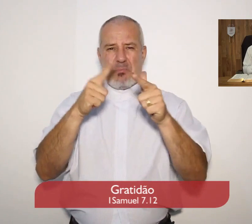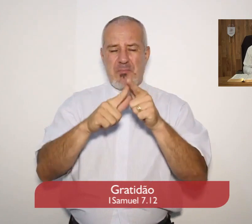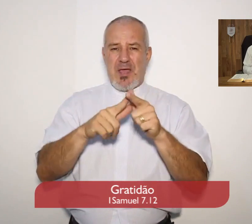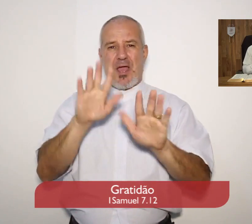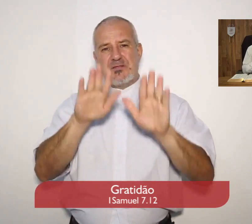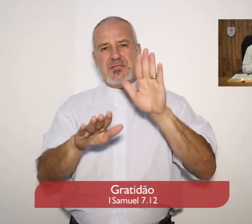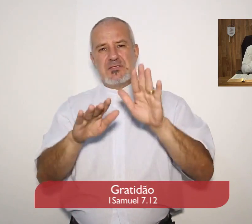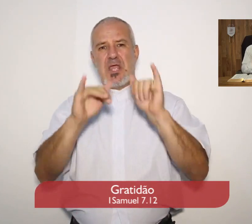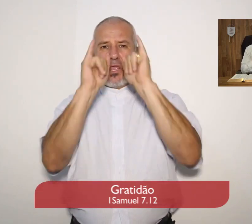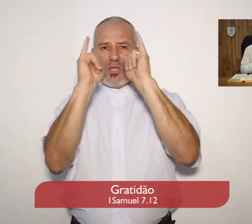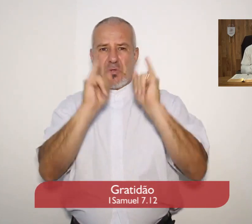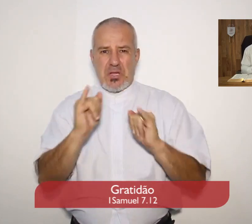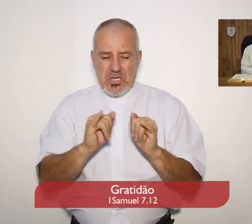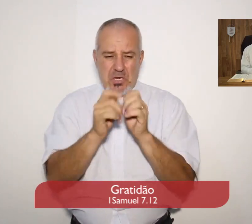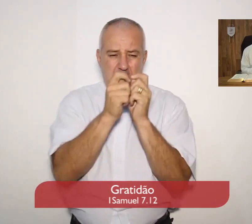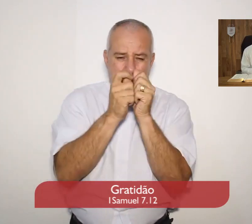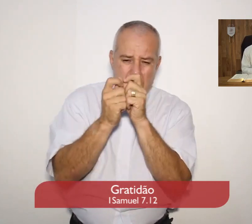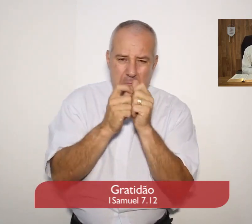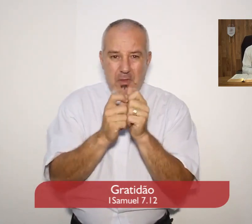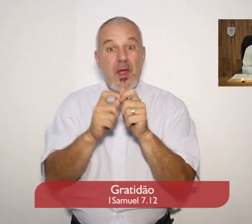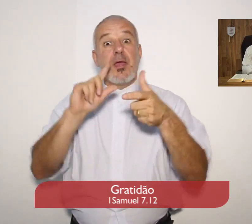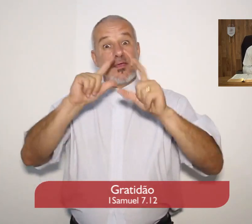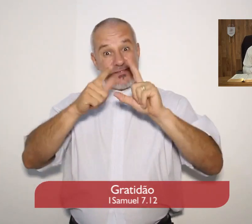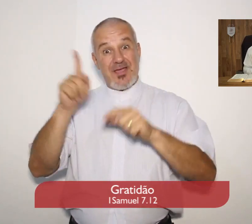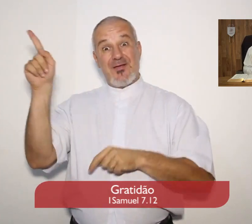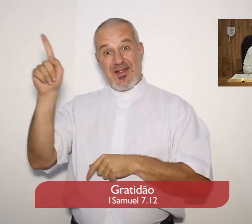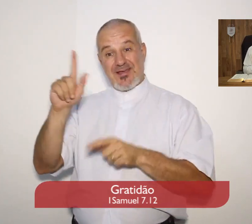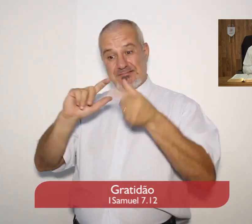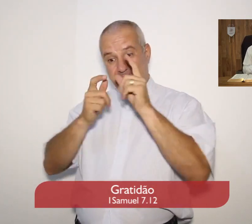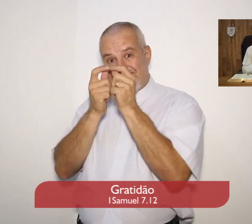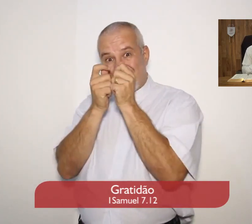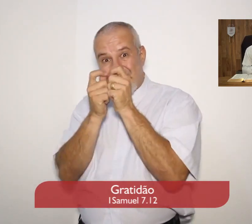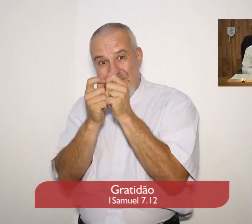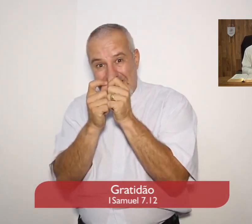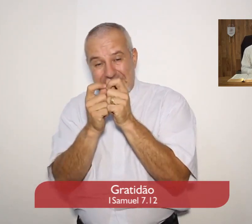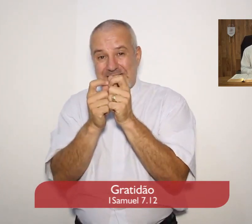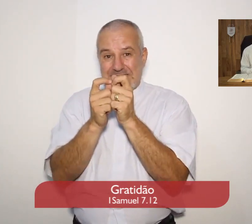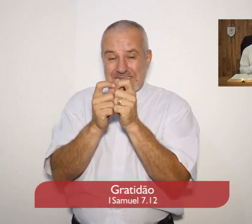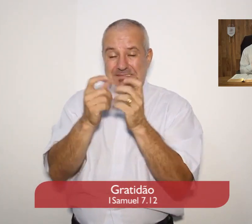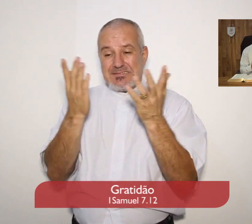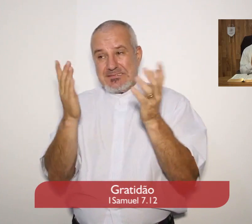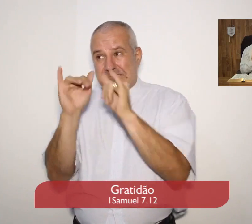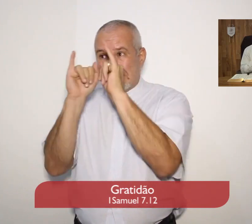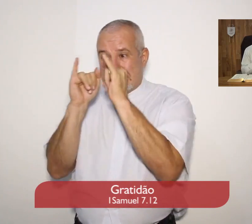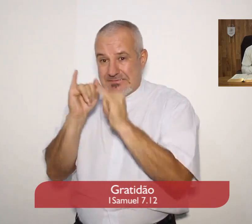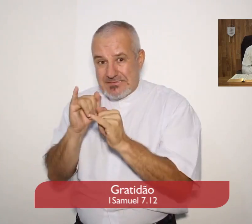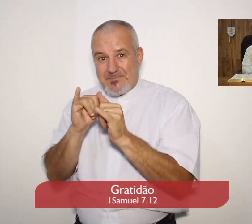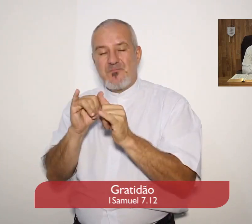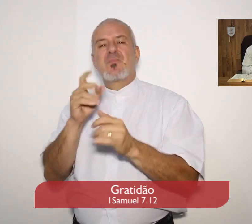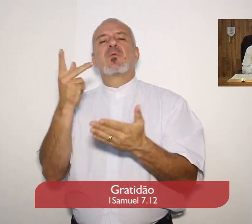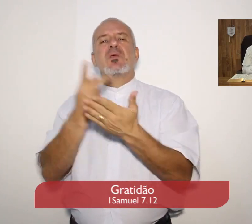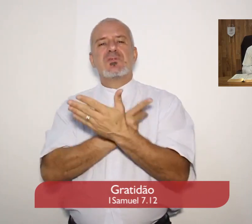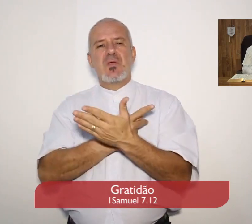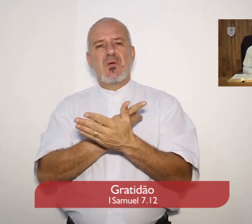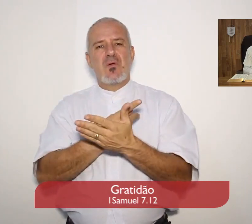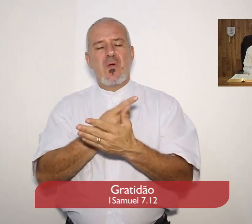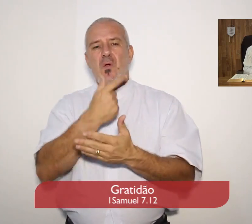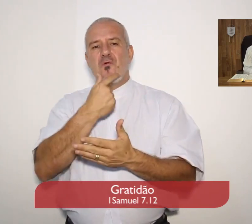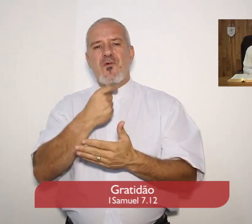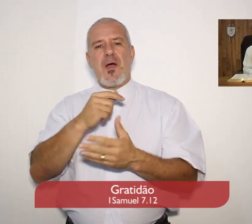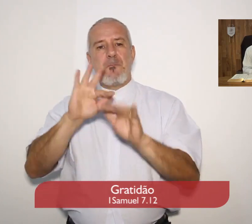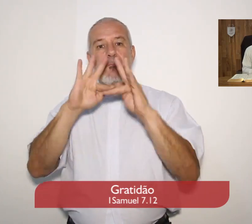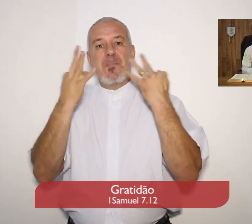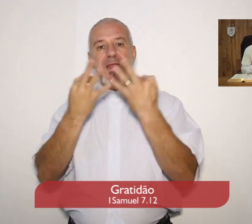um pecado constante em Israel. Por exemplo, a família de Jacó havia carregado falsos